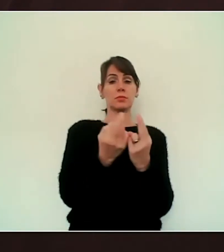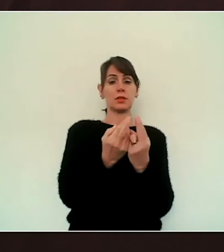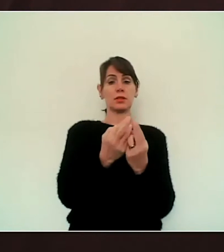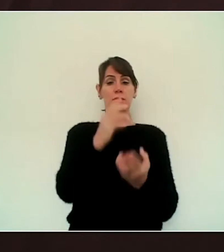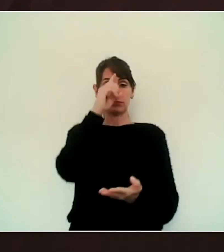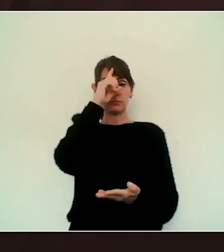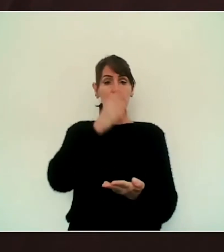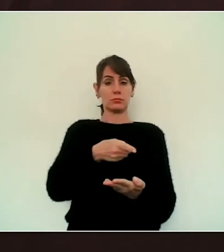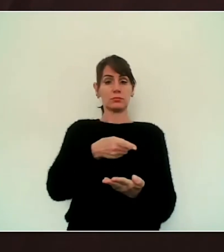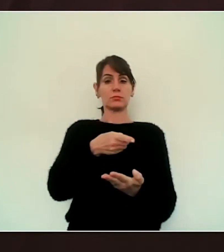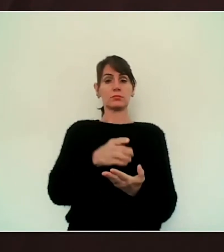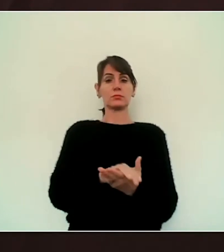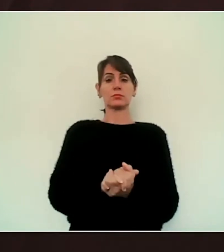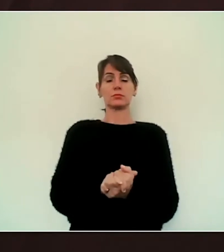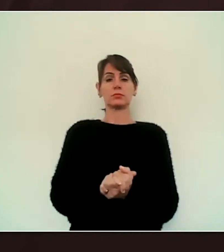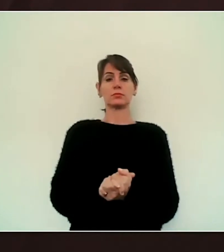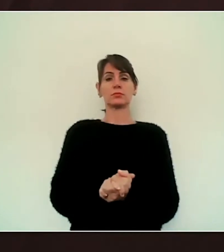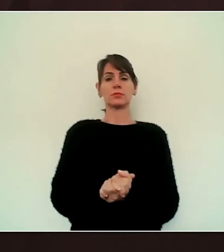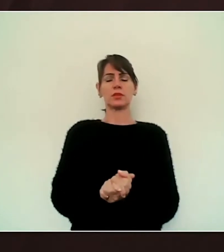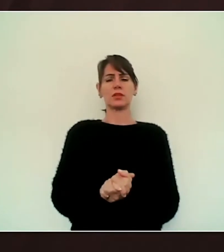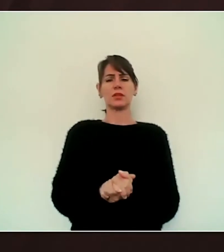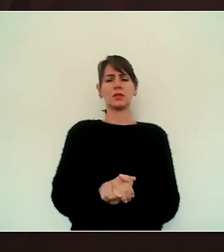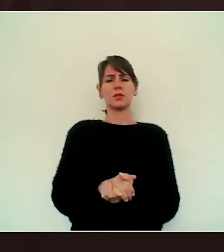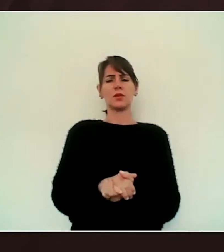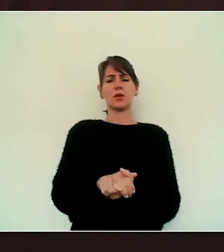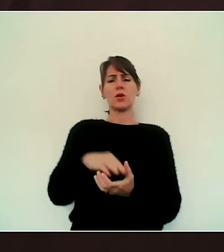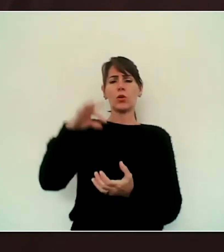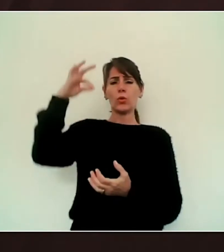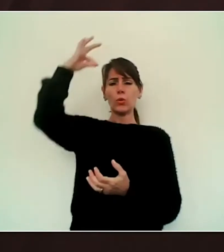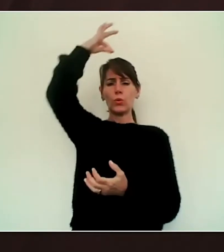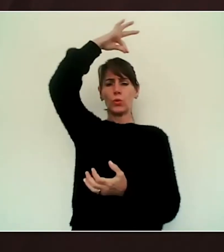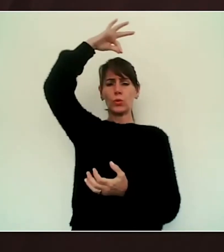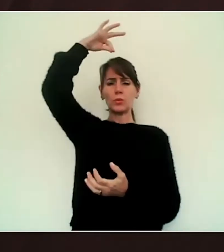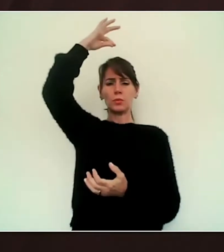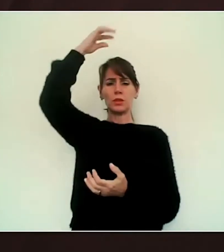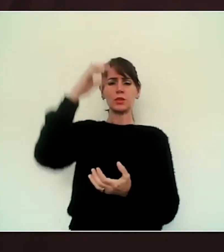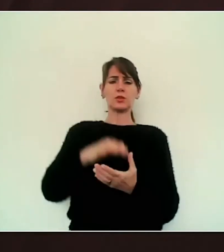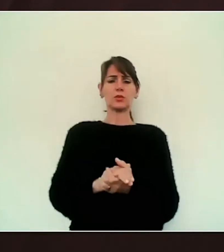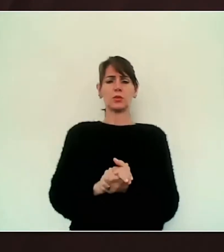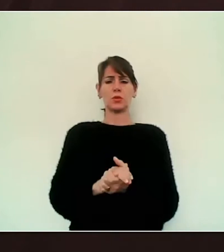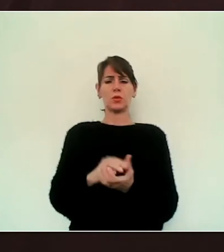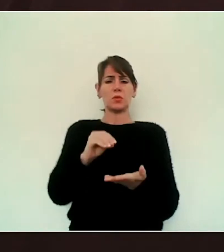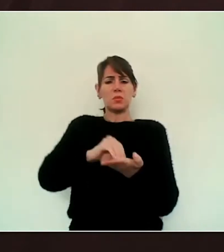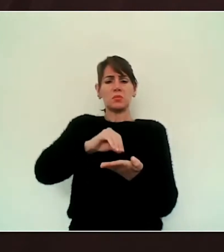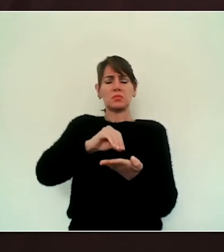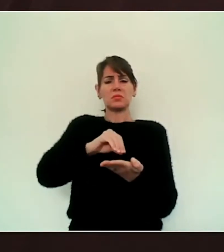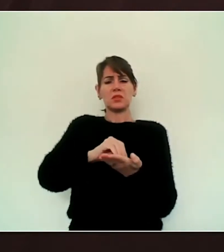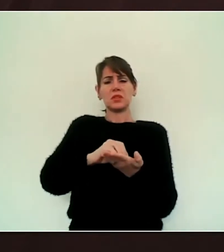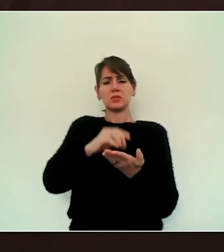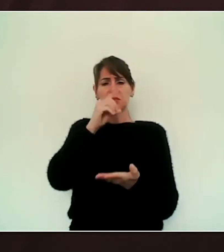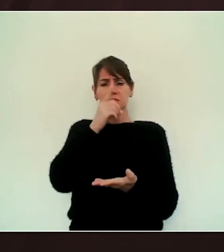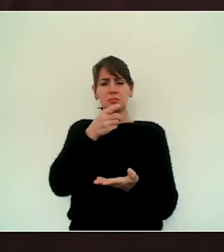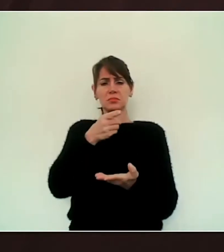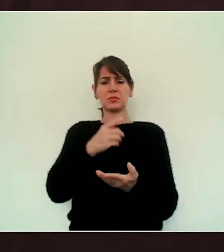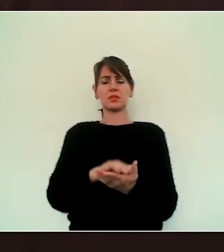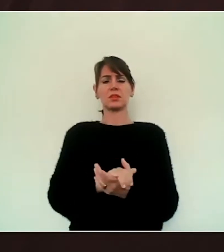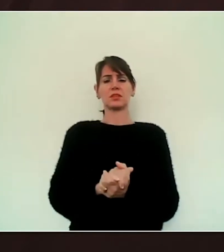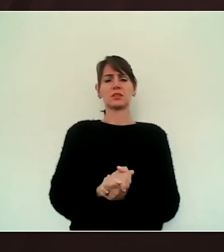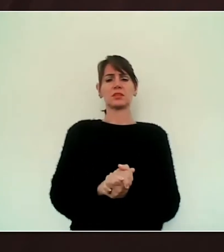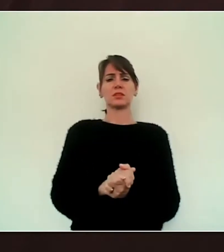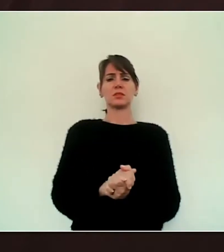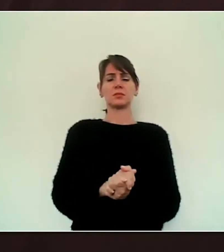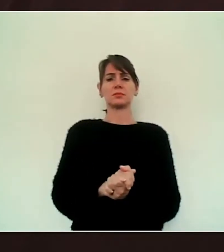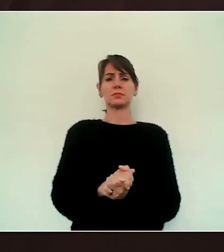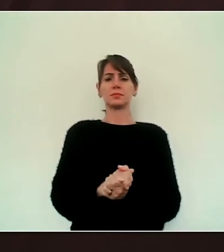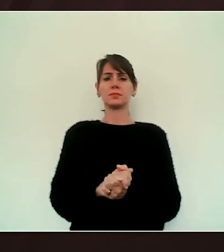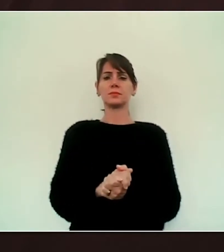soberana ação do Espírito Santo, aconteceria o caos sem um líder máximo, supremo. Vocês entenderam?